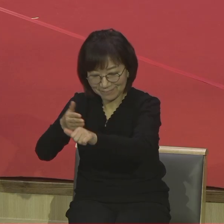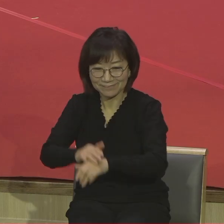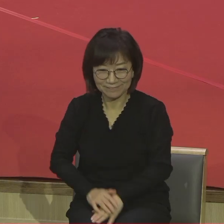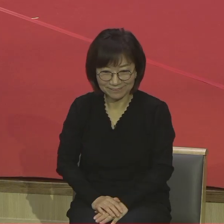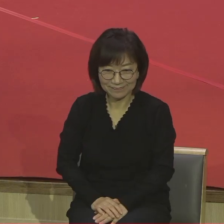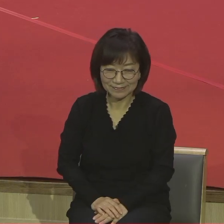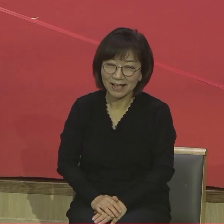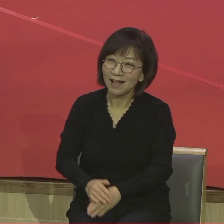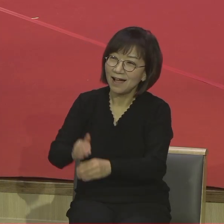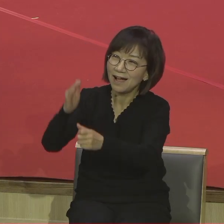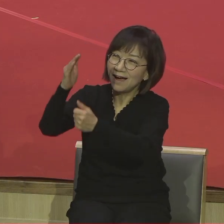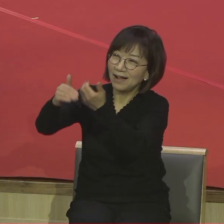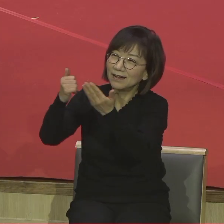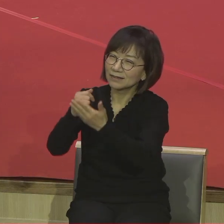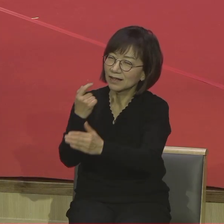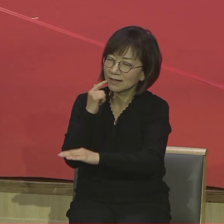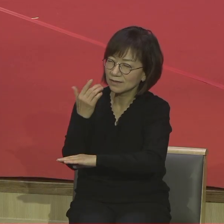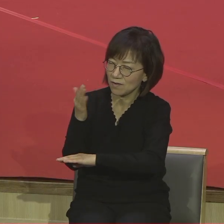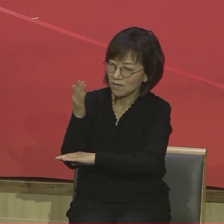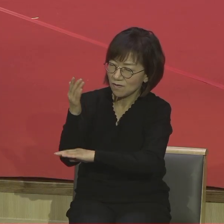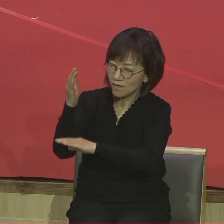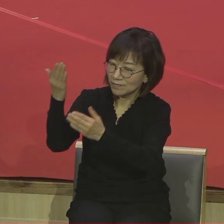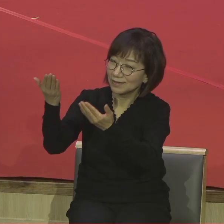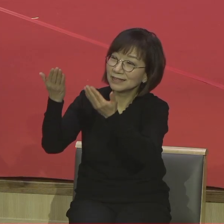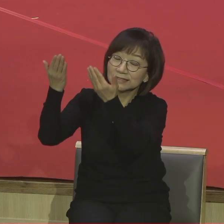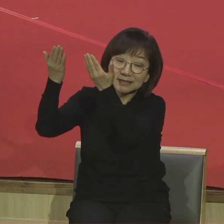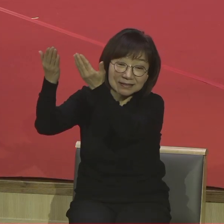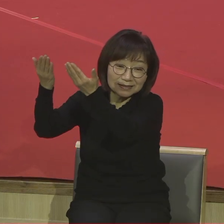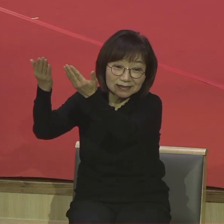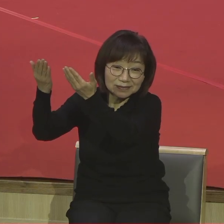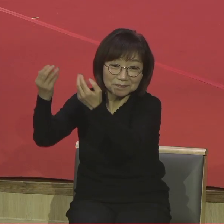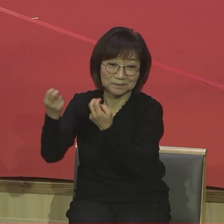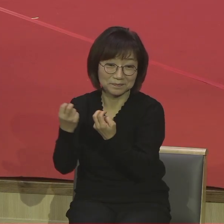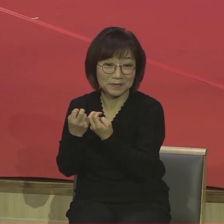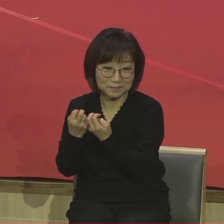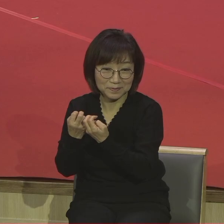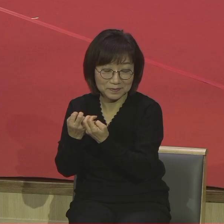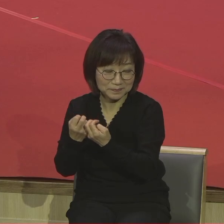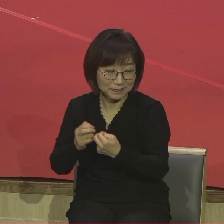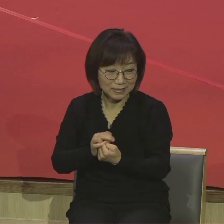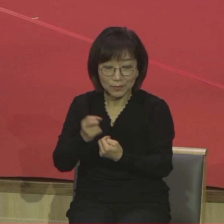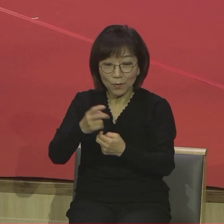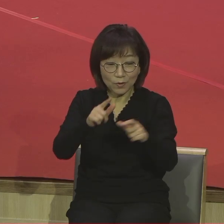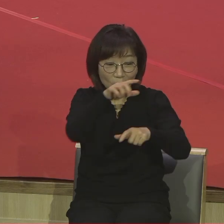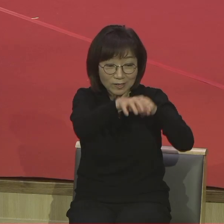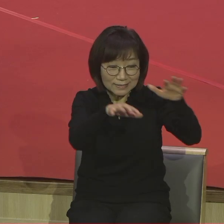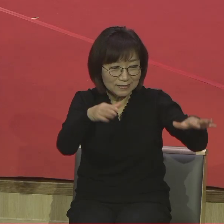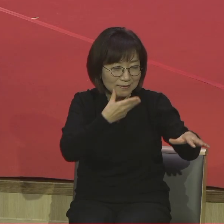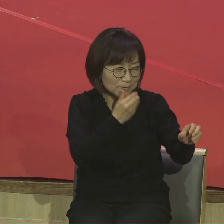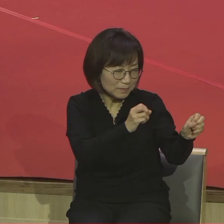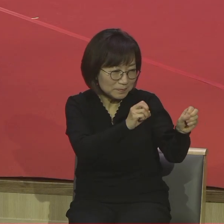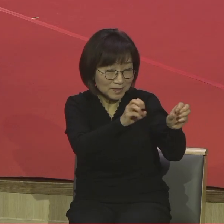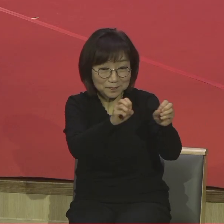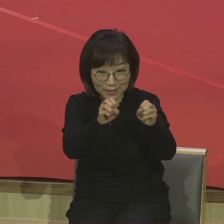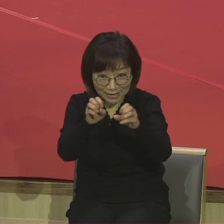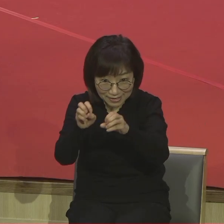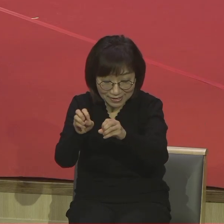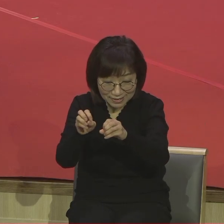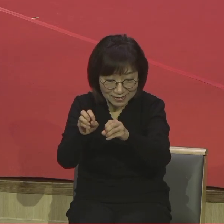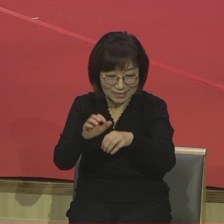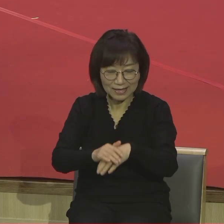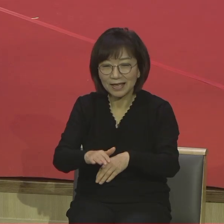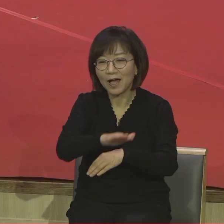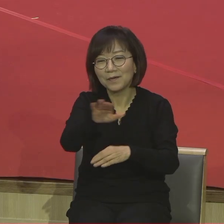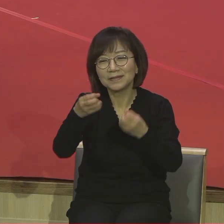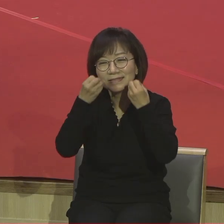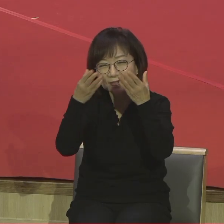하나님을 가장 영화롭게 하는 길, 다시금 붙잡고 현장을 회복하는 여러분